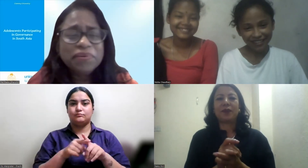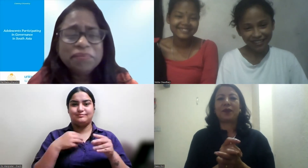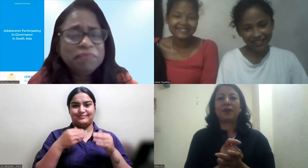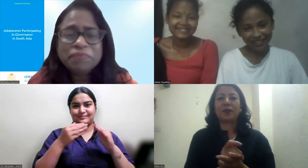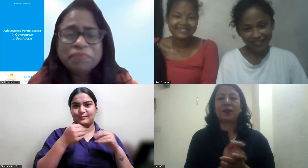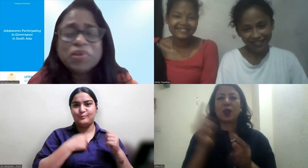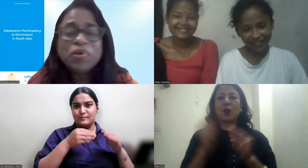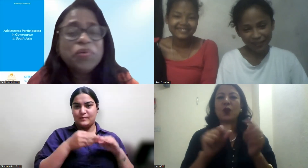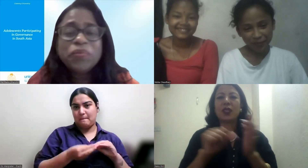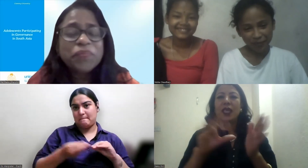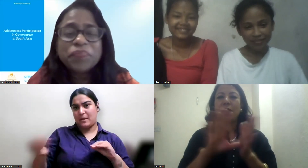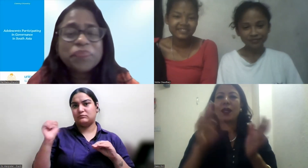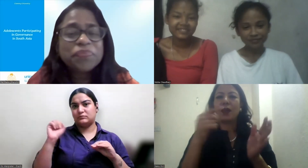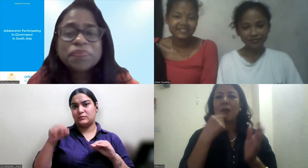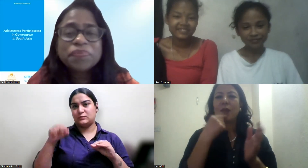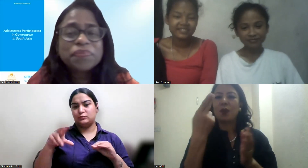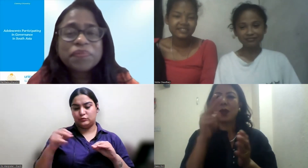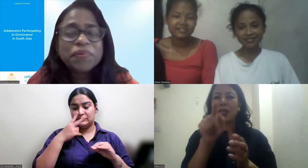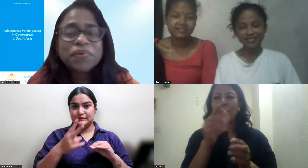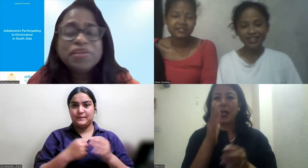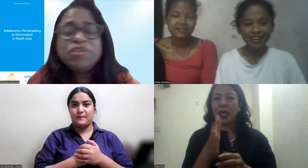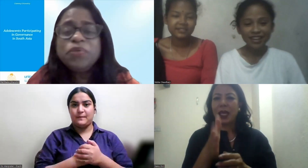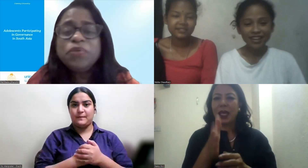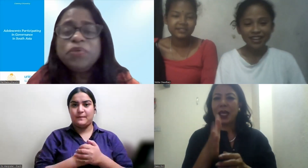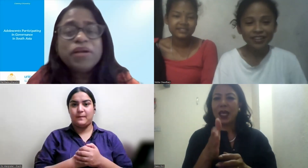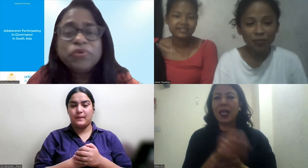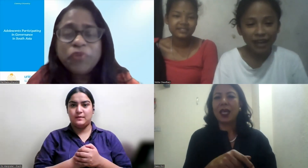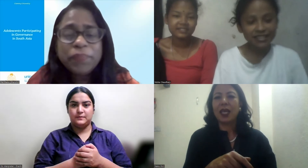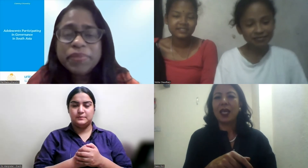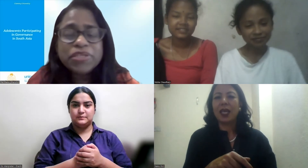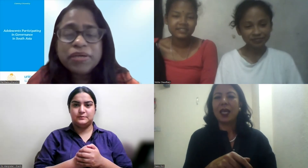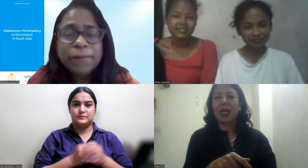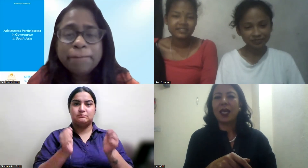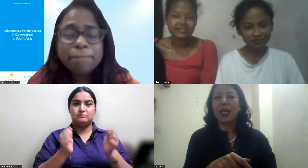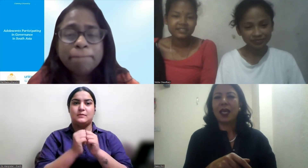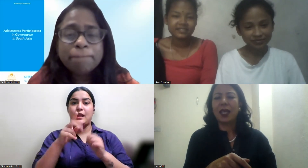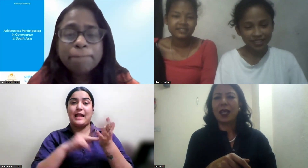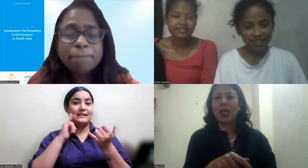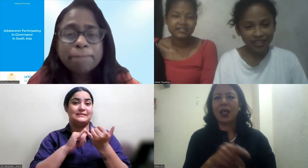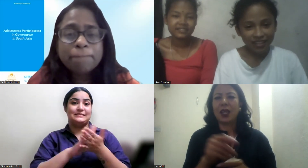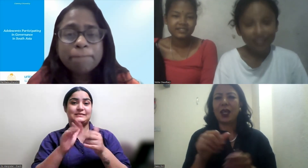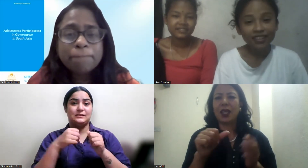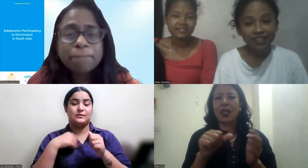कुन जिल्लाबाट भन्नुभयो तपाईले निशा where are you from निशा